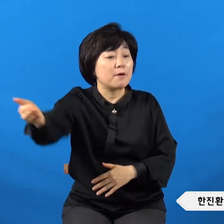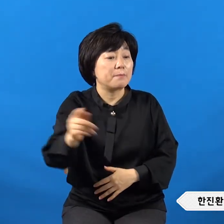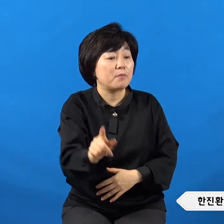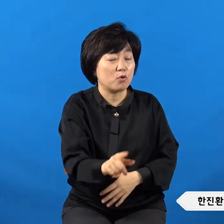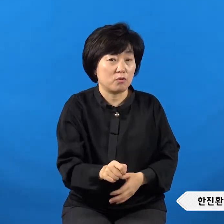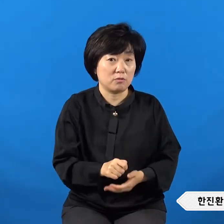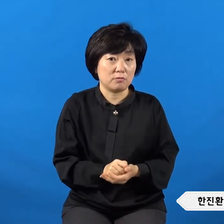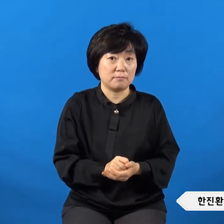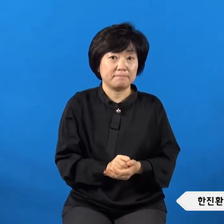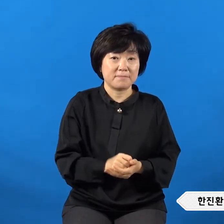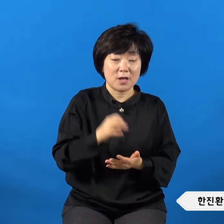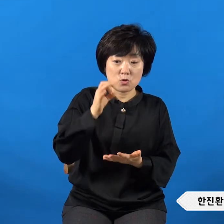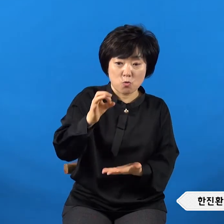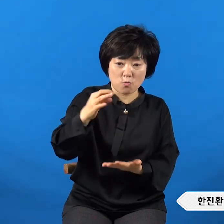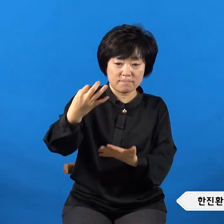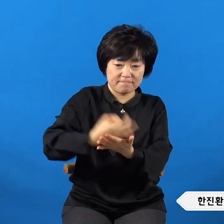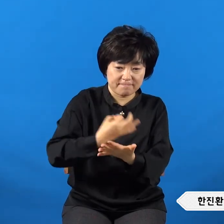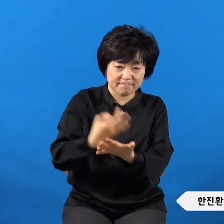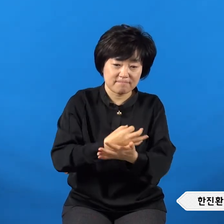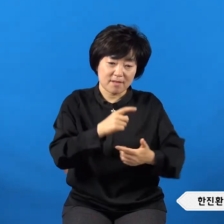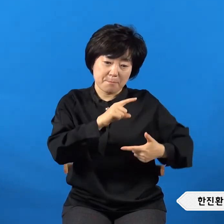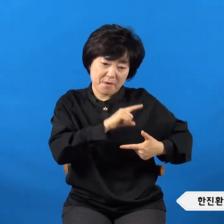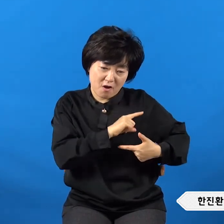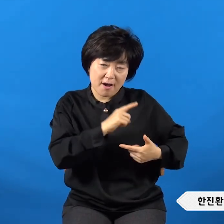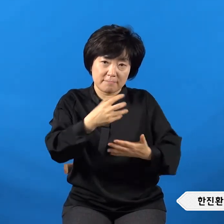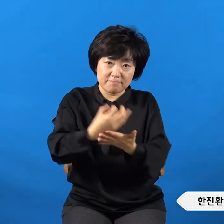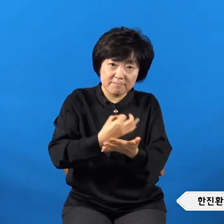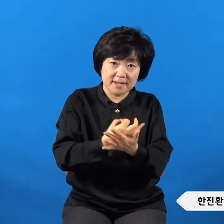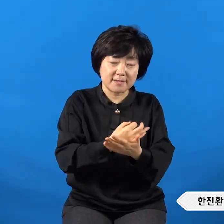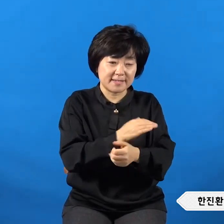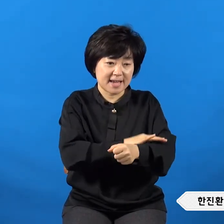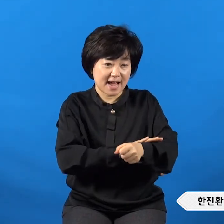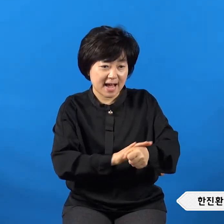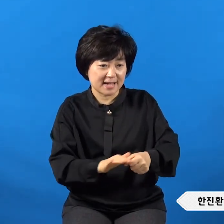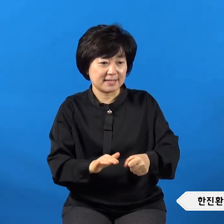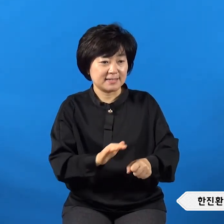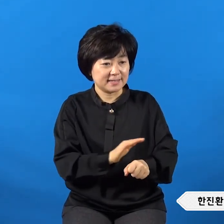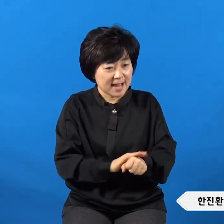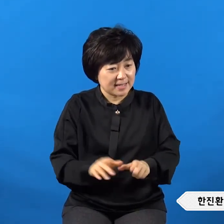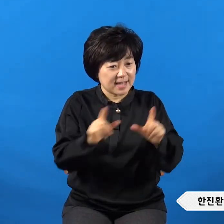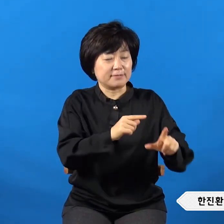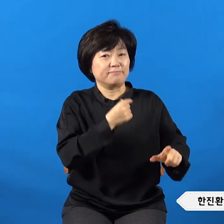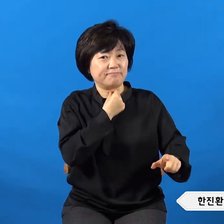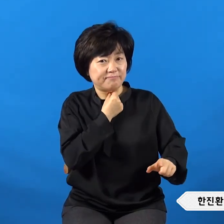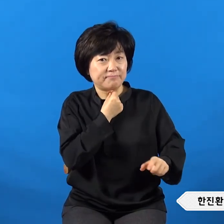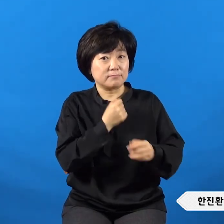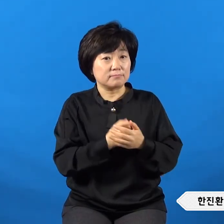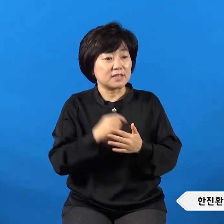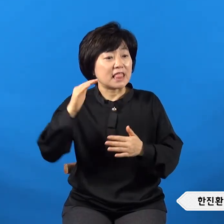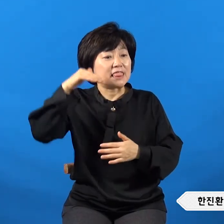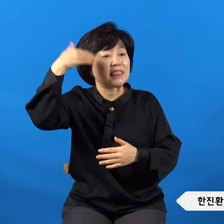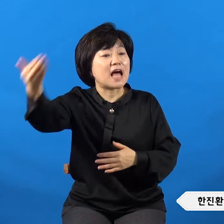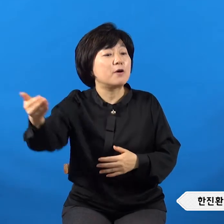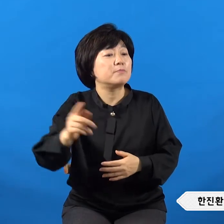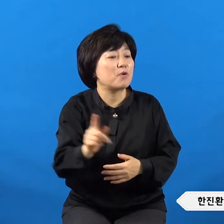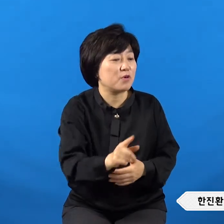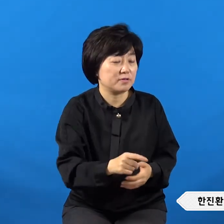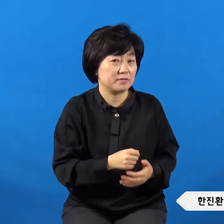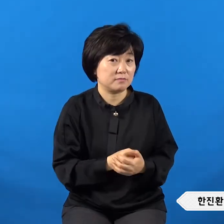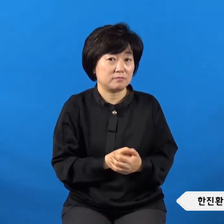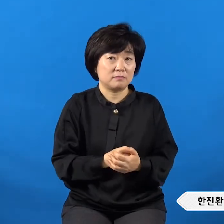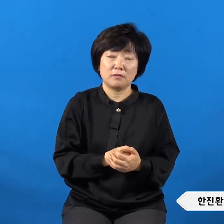어떻게 되지? 했더니 돈과 명예를 얻어서 잘 살 거라고 합니다. 그 다음에는 어떻게